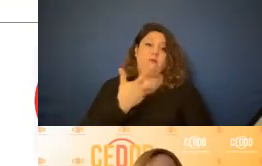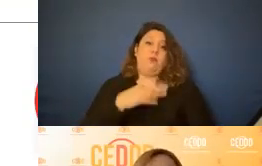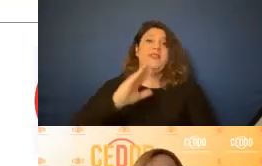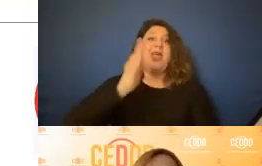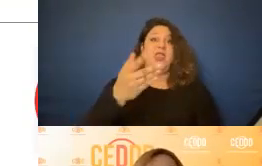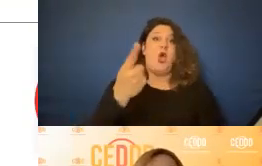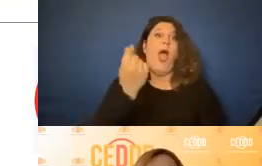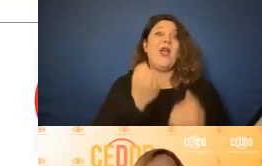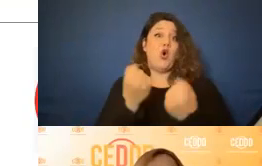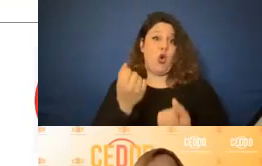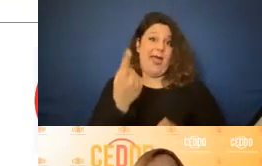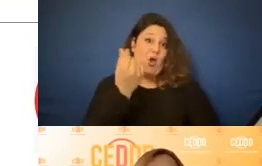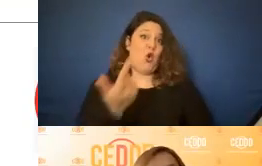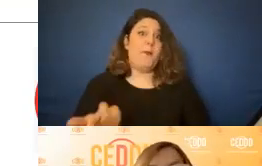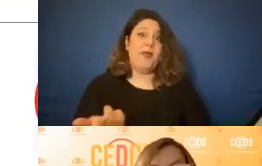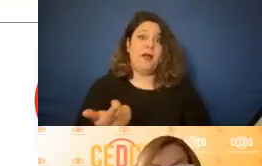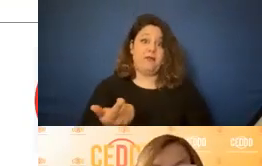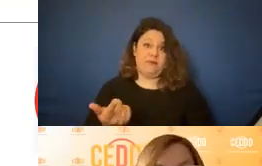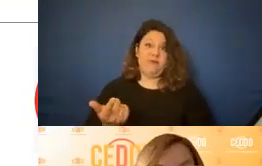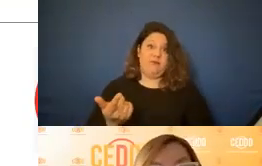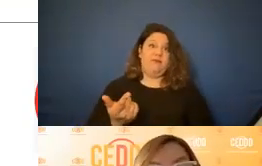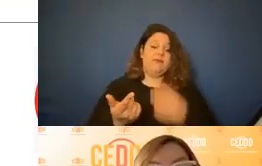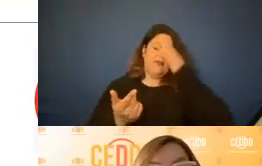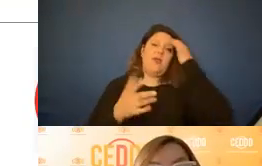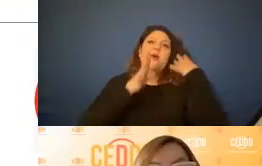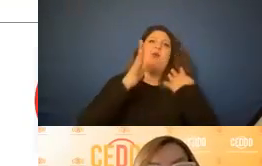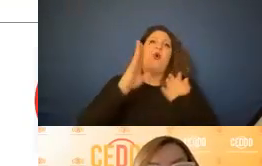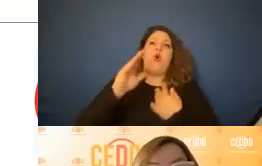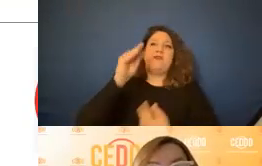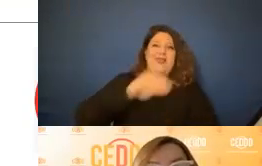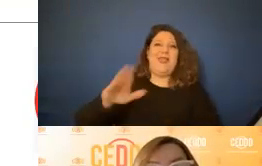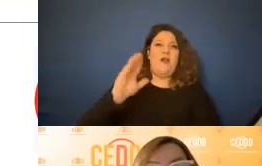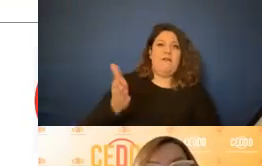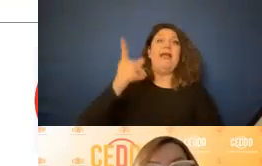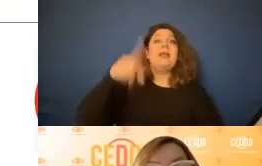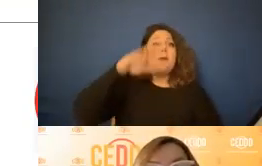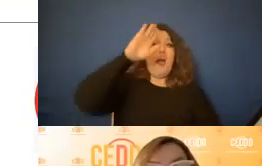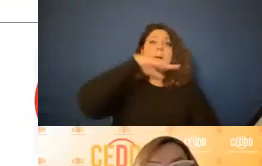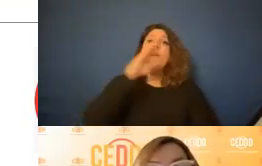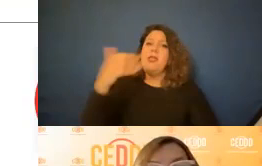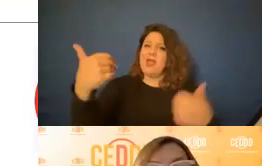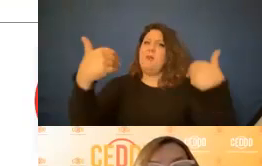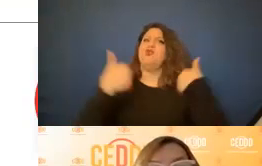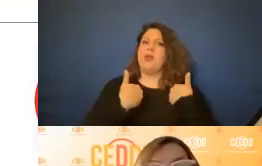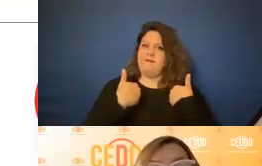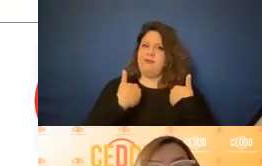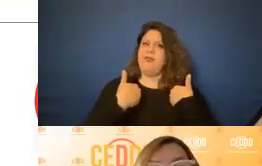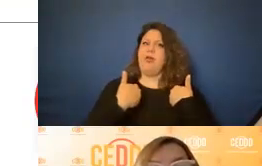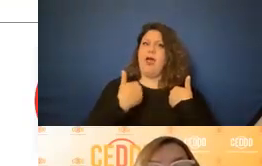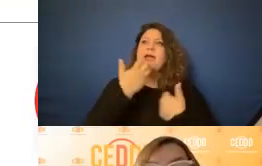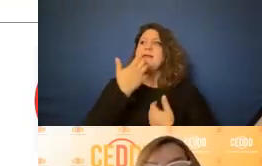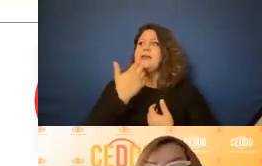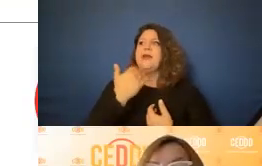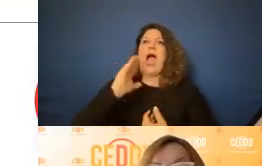inacción ante los daños que puede sufrir el menor. Y también los padres tienen una responsabilidad civil si hubiera unos daños